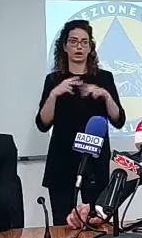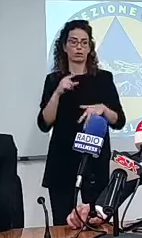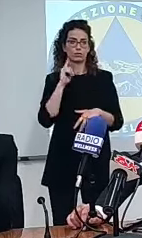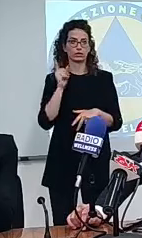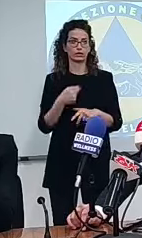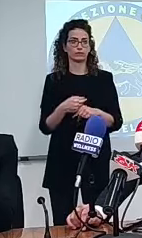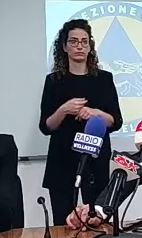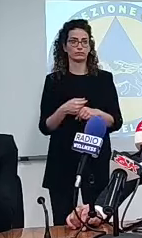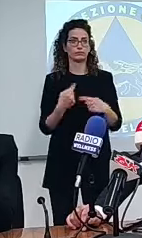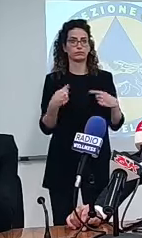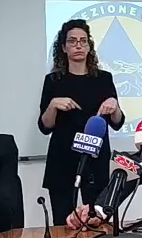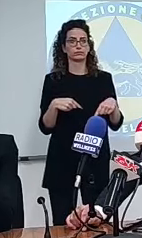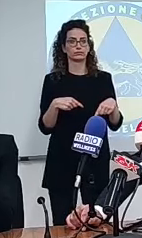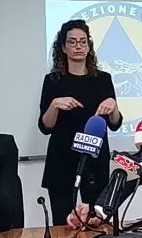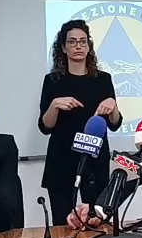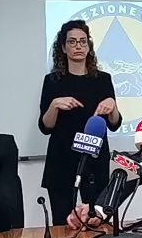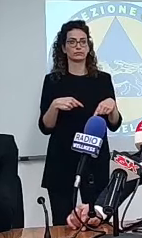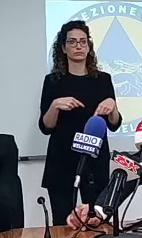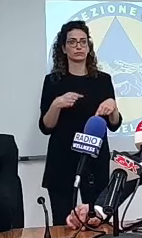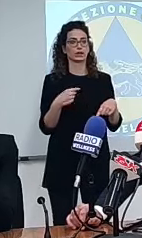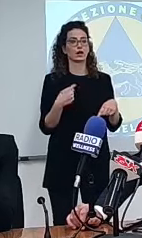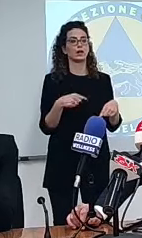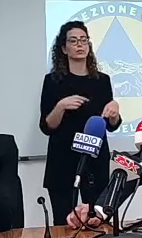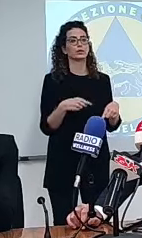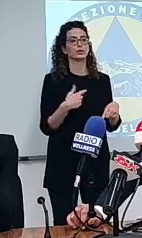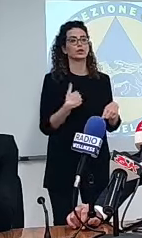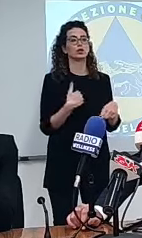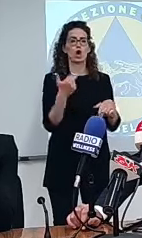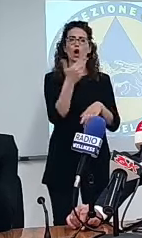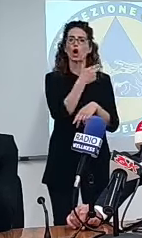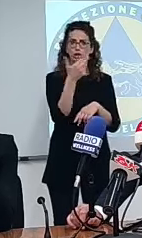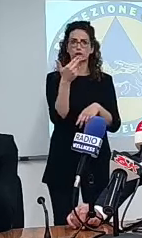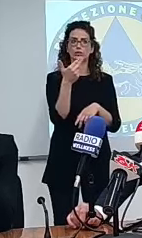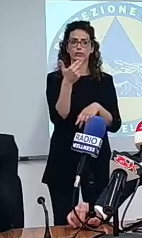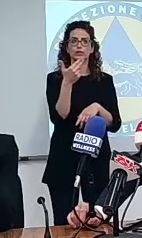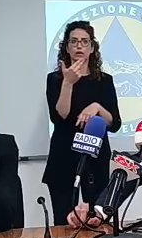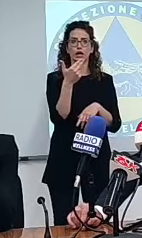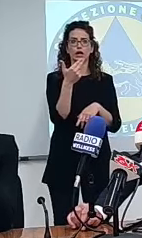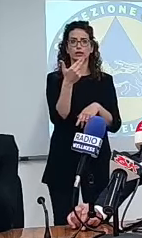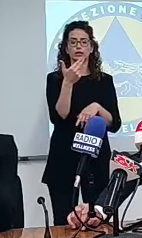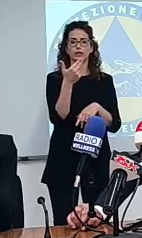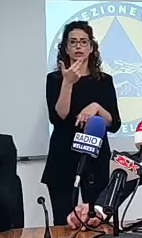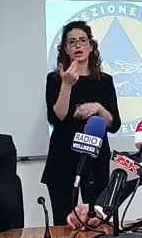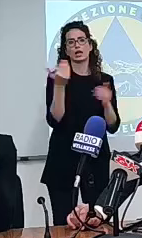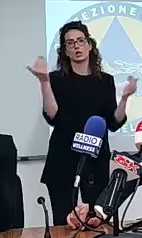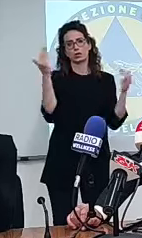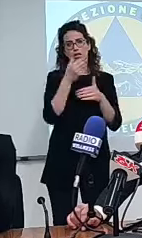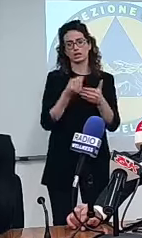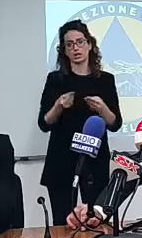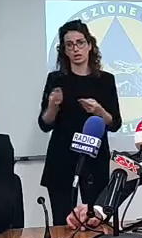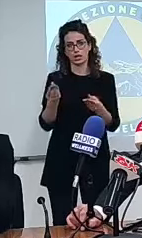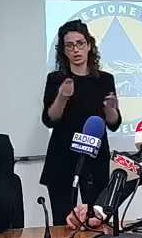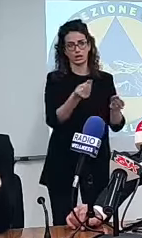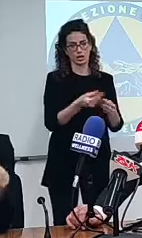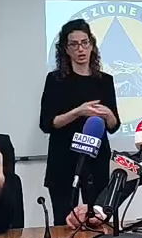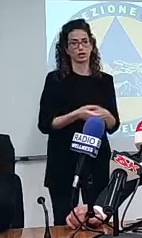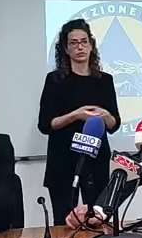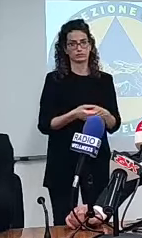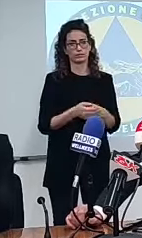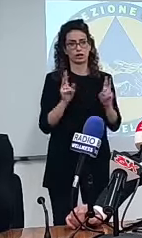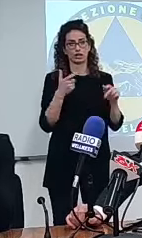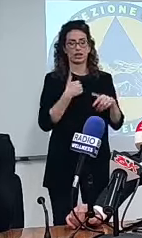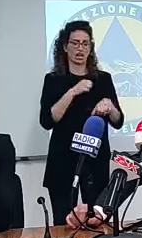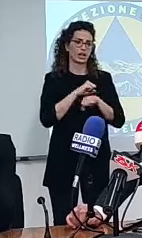grazie. Come? No, quella dei ristoranti vi mandiamo una nota stasera, ma penso sia proprio così, a